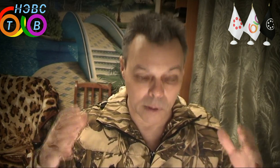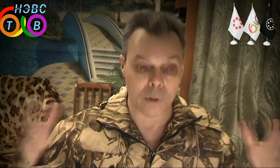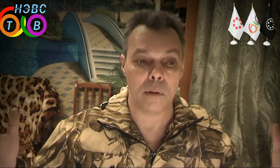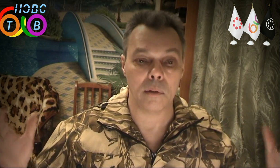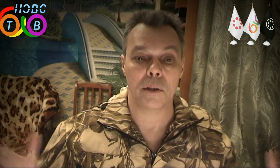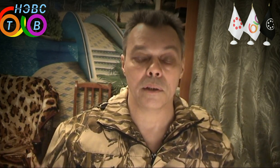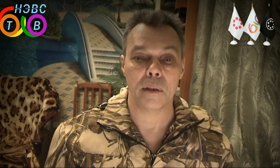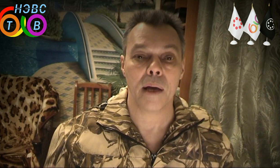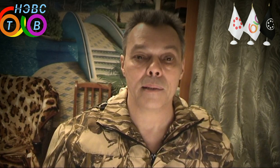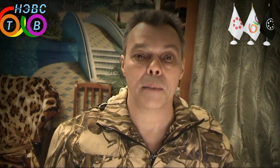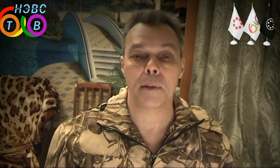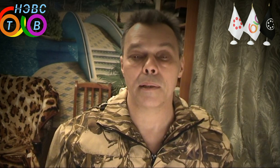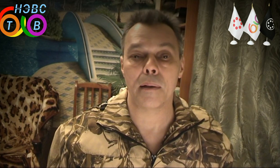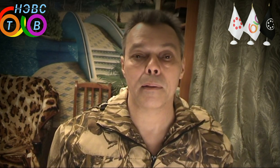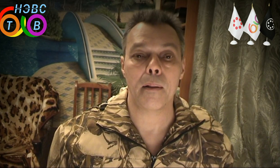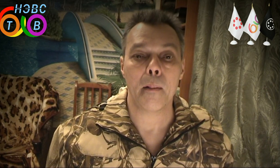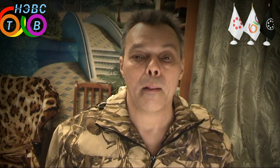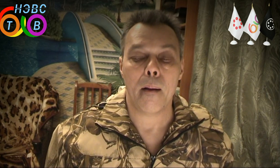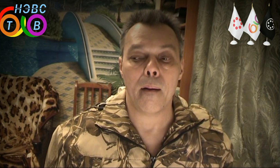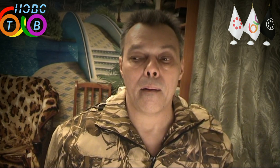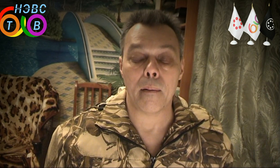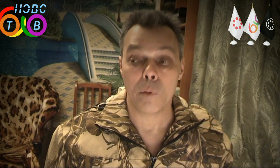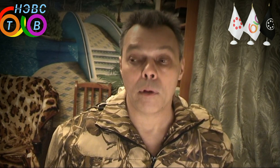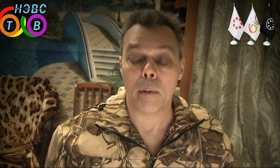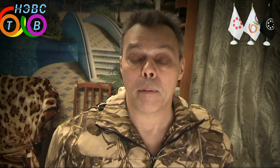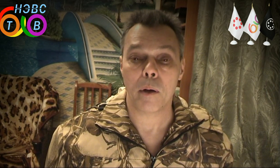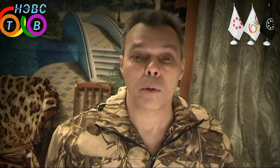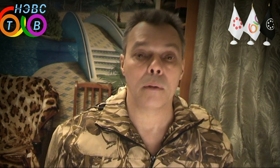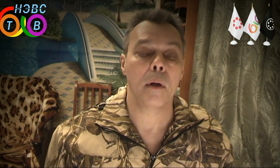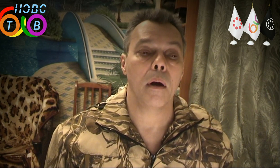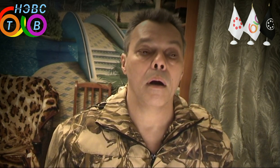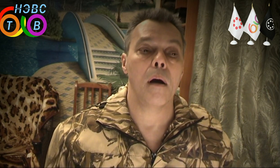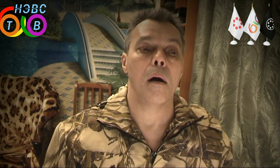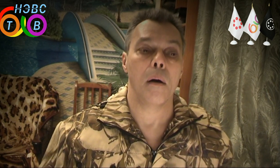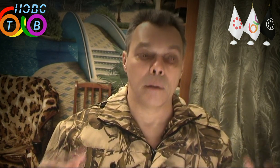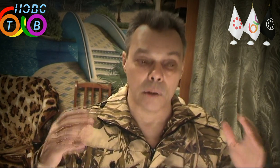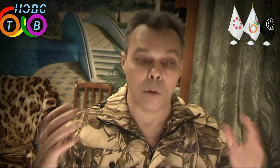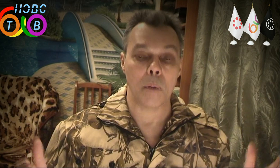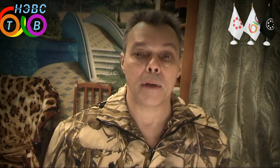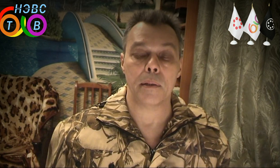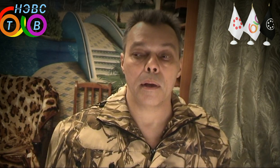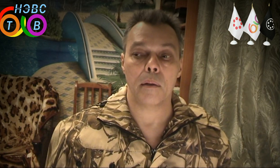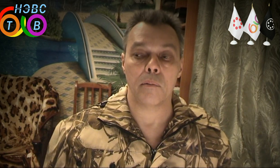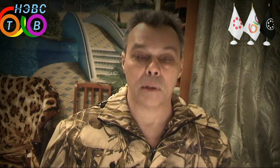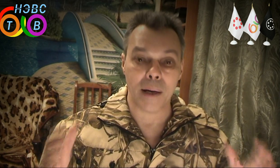должно расширить таз там и так далее, да, а, ну, как бы по природе должны роды пройти. Вот